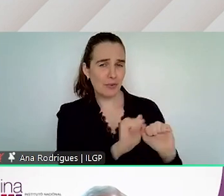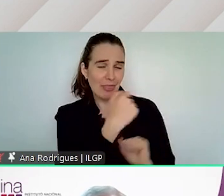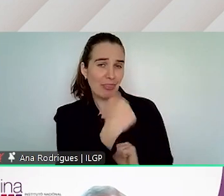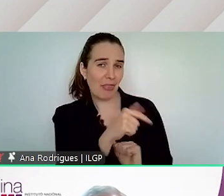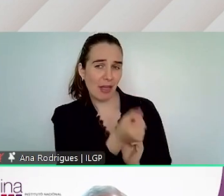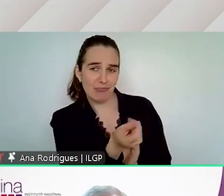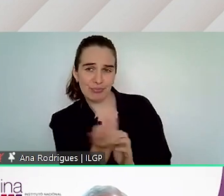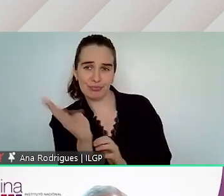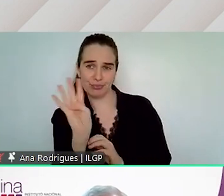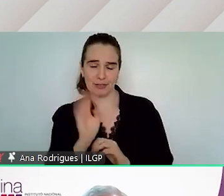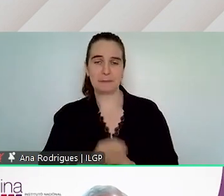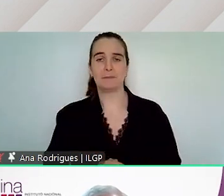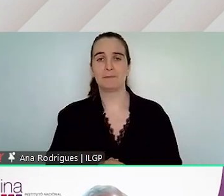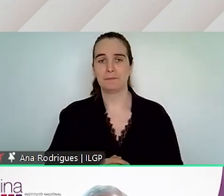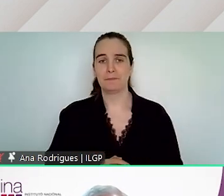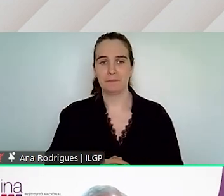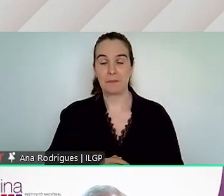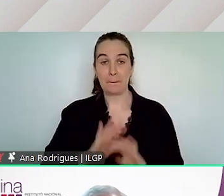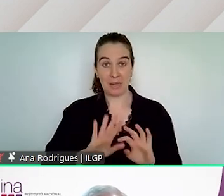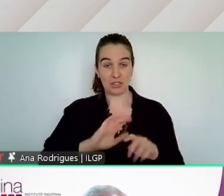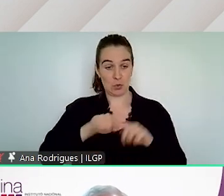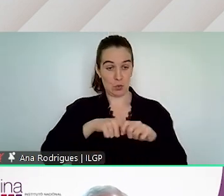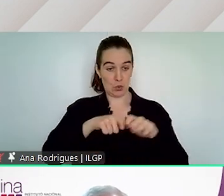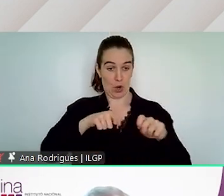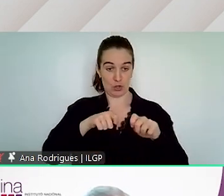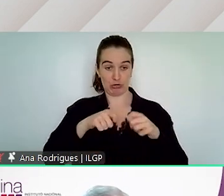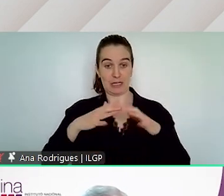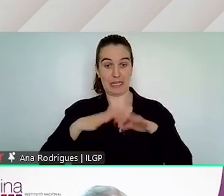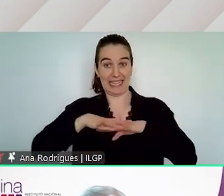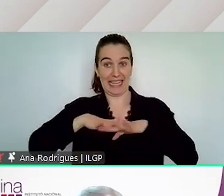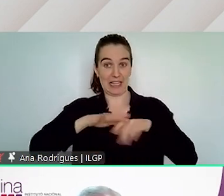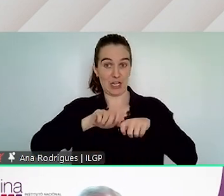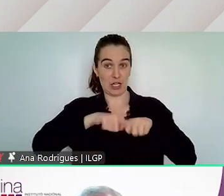Gostaria também de vos dizer que a ideia da rede é muito